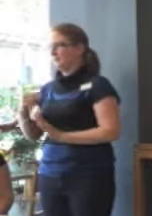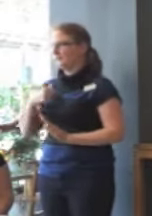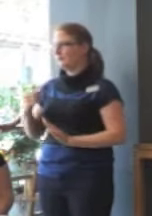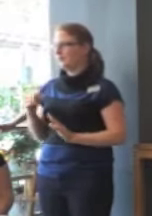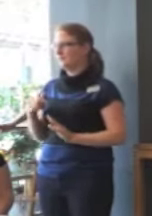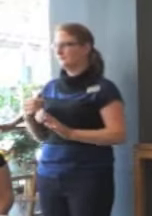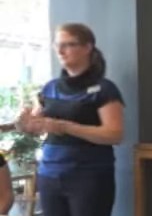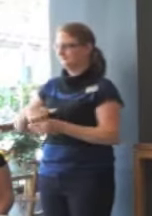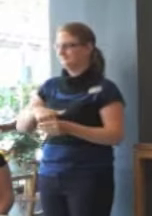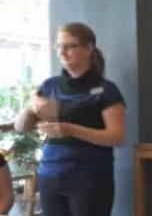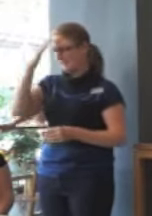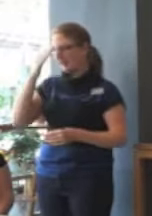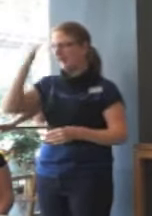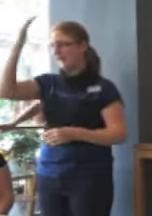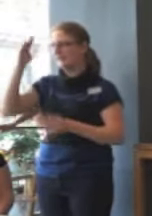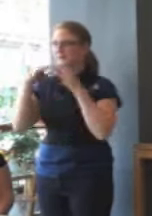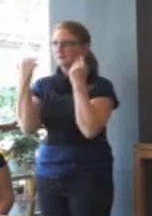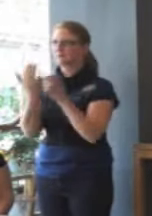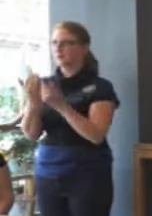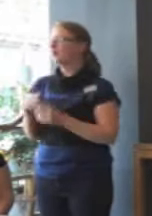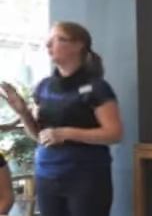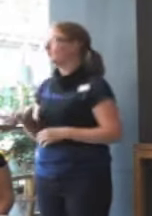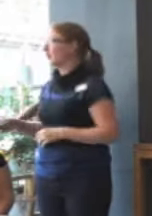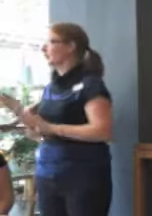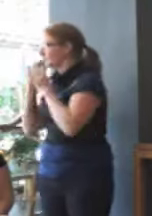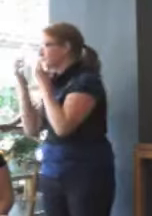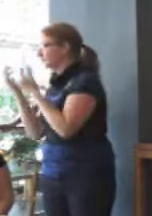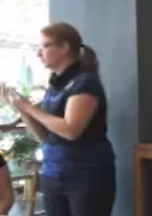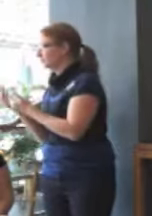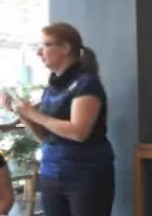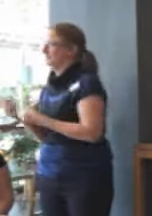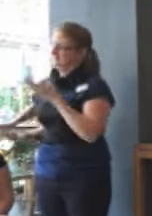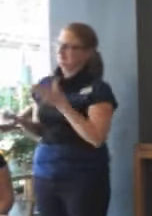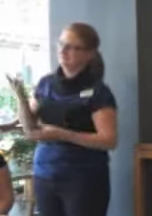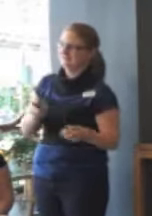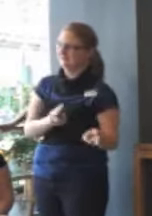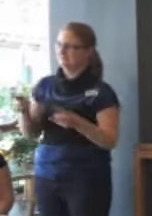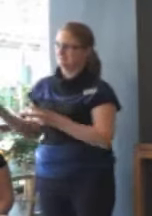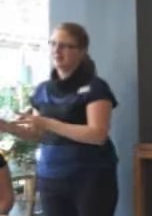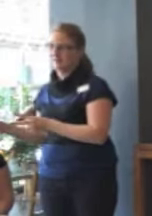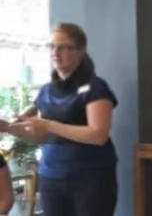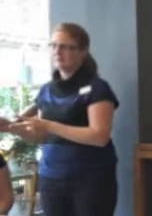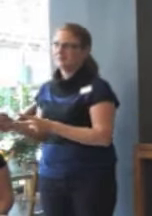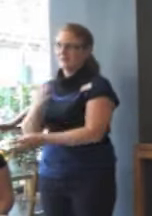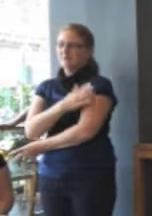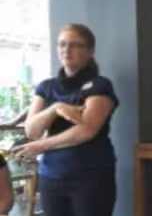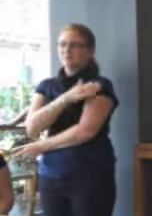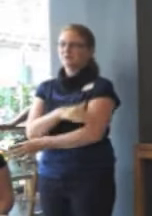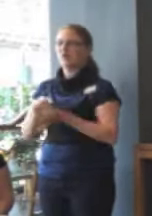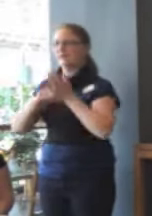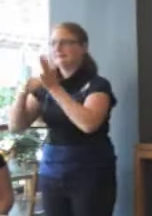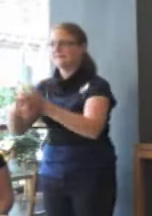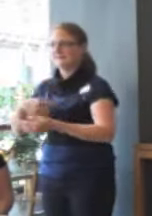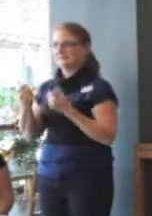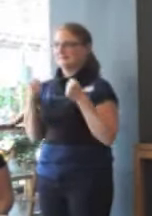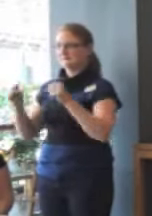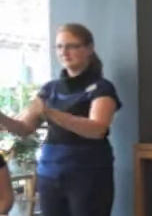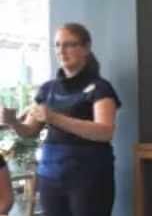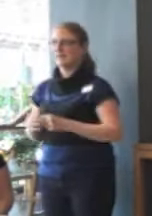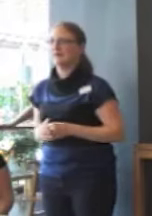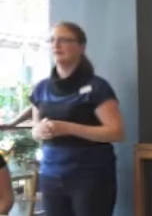var barnomsorgen och äldreomsorgen ganska lika. Det var personalintensiv verksamhet, det